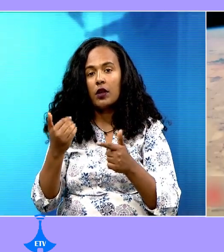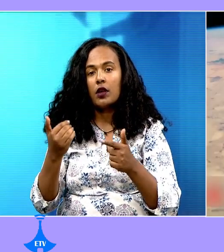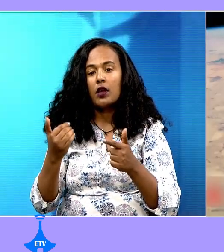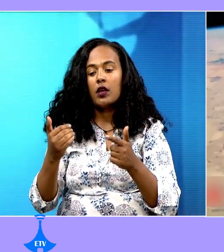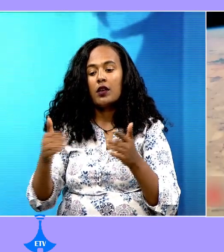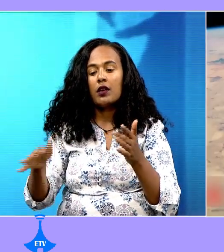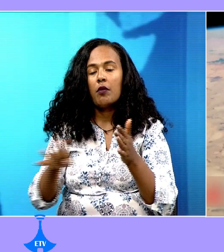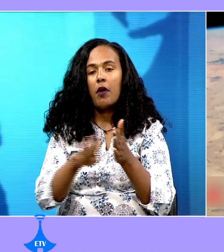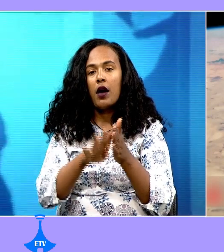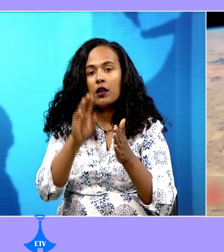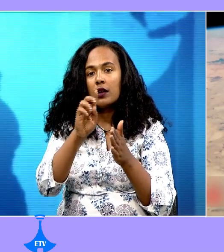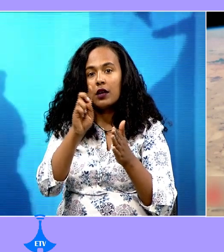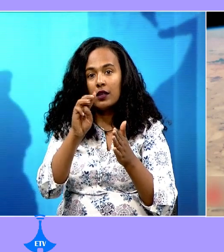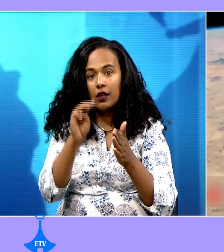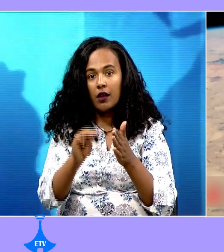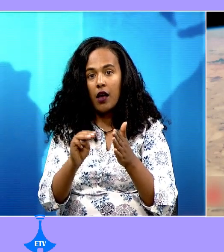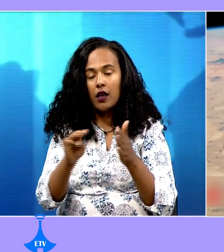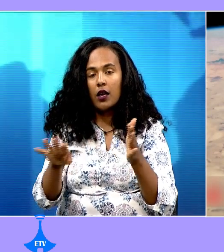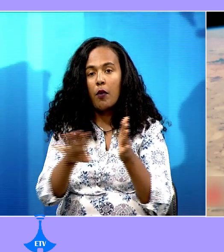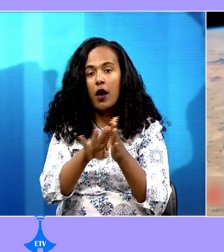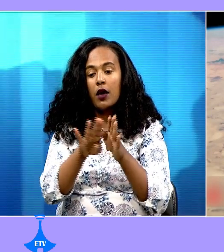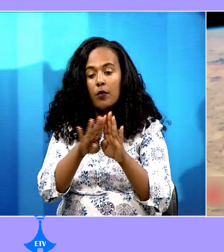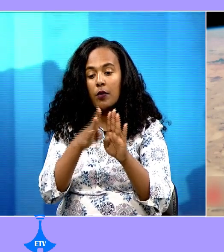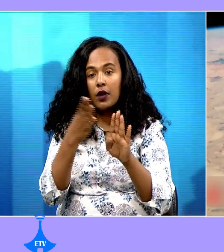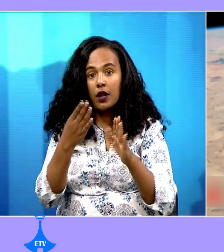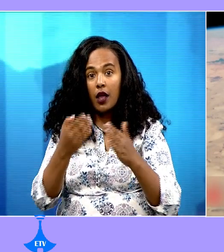ቀጠና ግዙፍ የነበረ የባህር በር ያላት